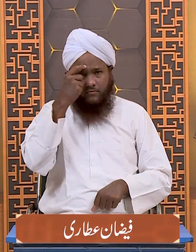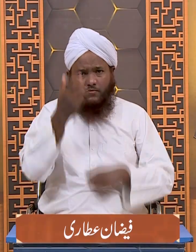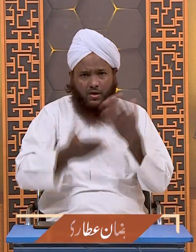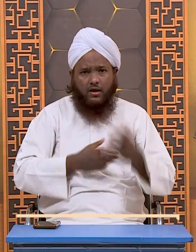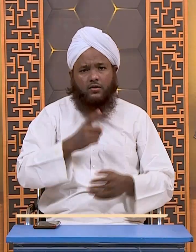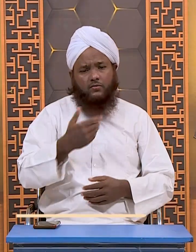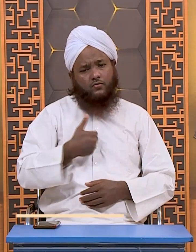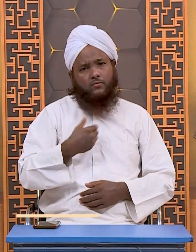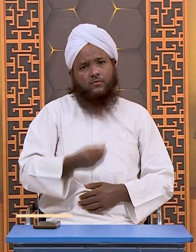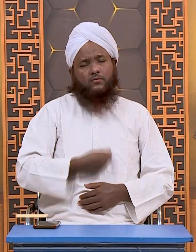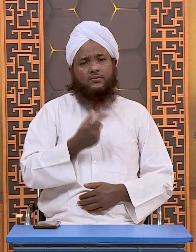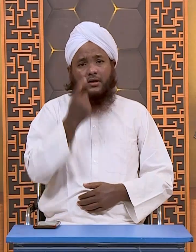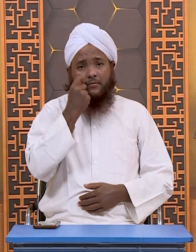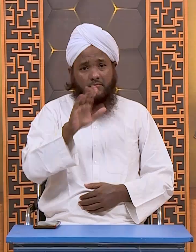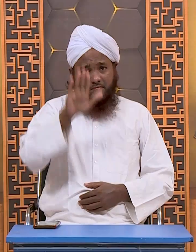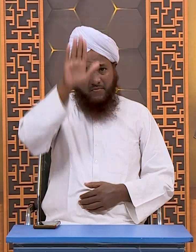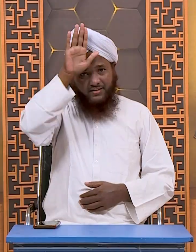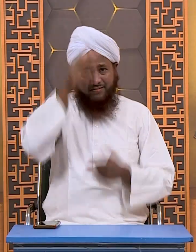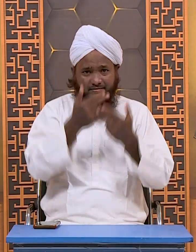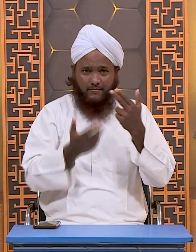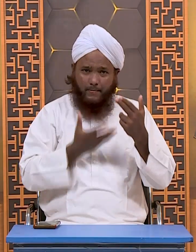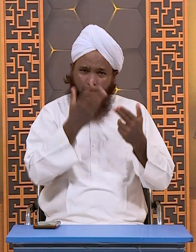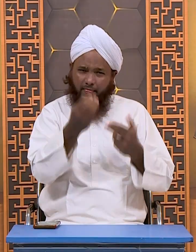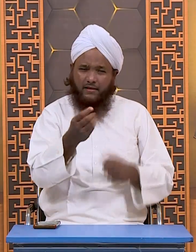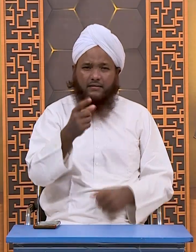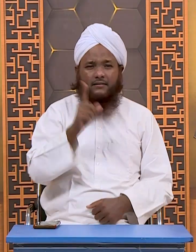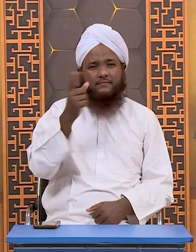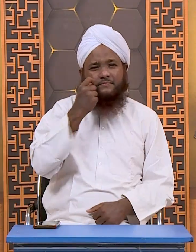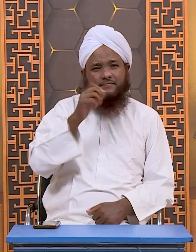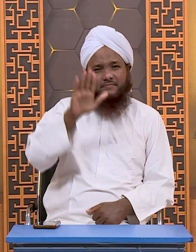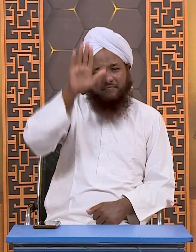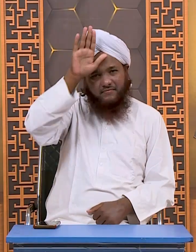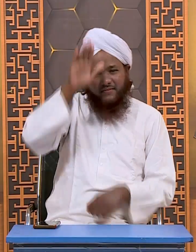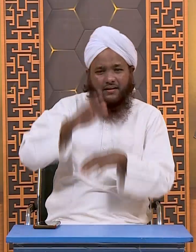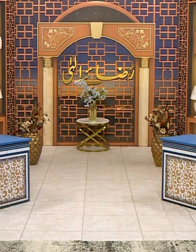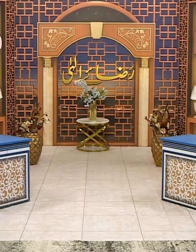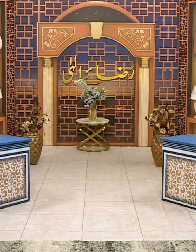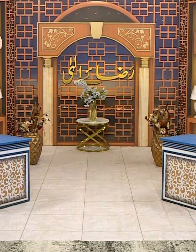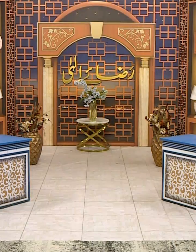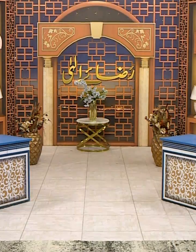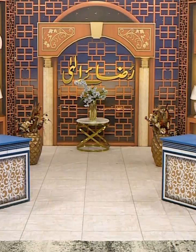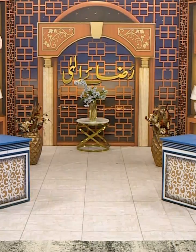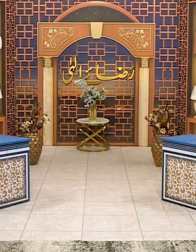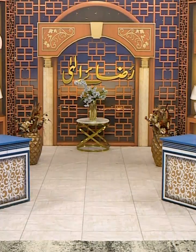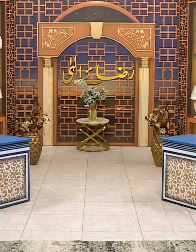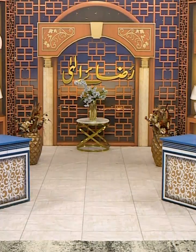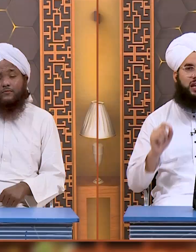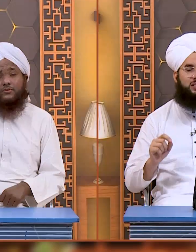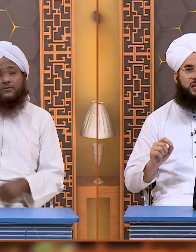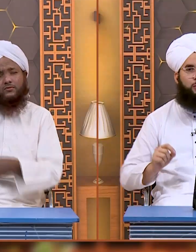ایک بادشاہ کا جملہ یاد آ رہا ہے۔ ایک بادشاہ نے اپنے وزیر سے کہا تھا کہ مجھے ایک ایسا جملہ بیان کرو کہ جسے میں